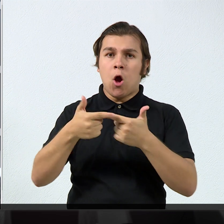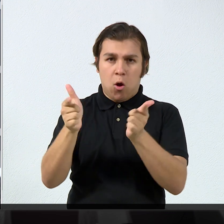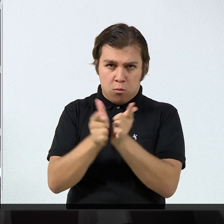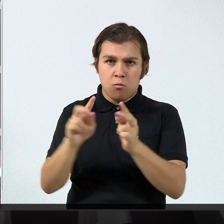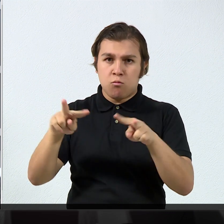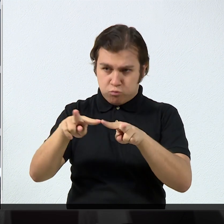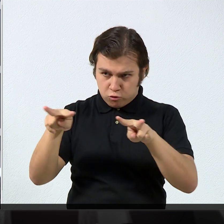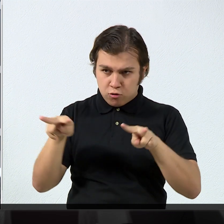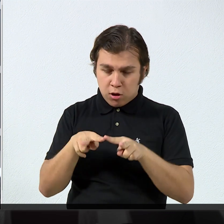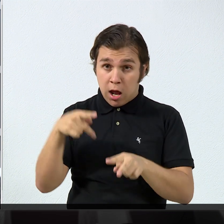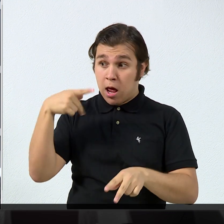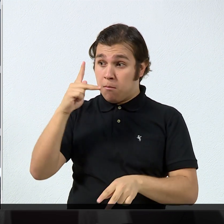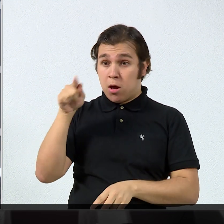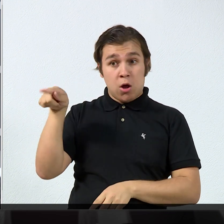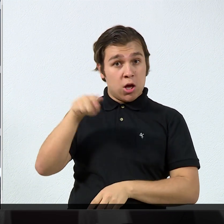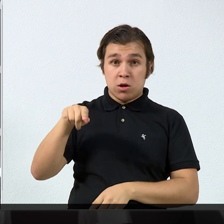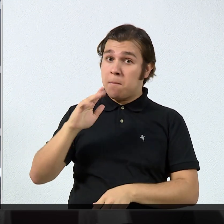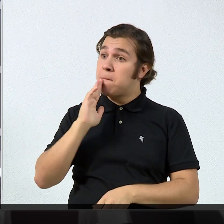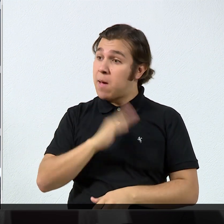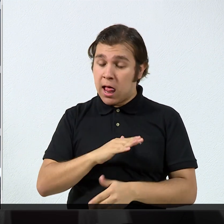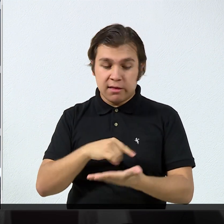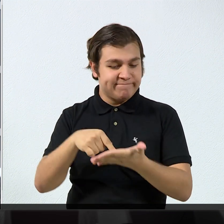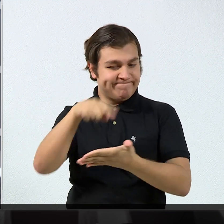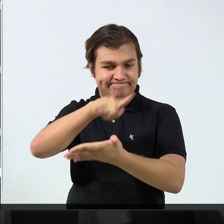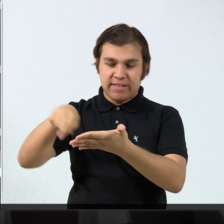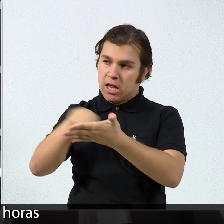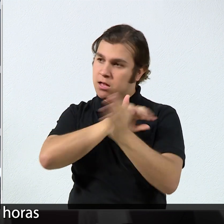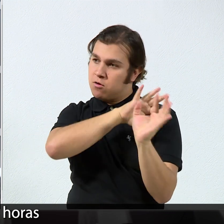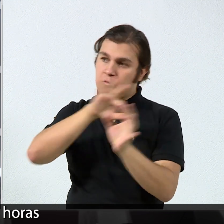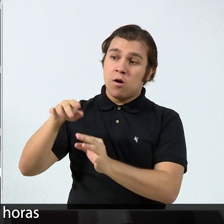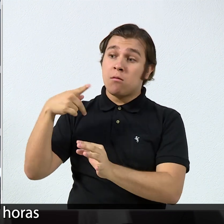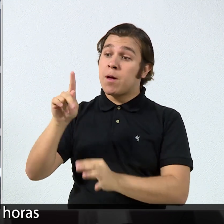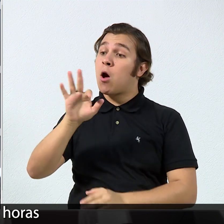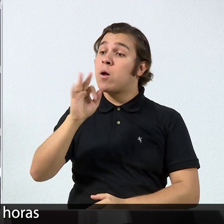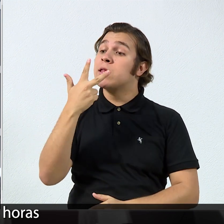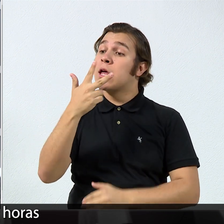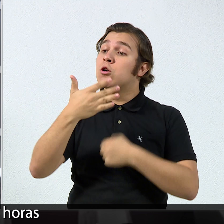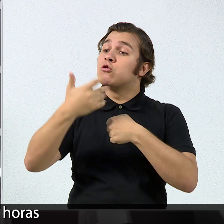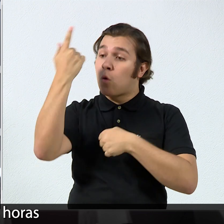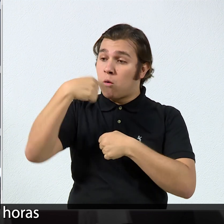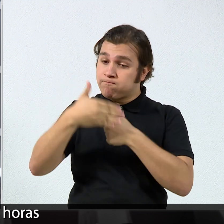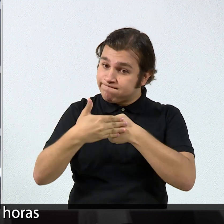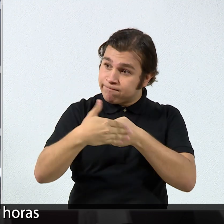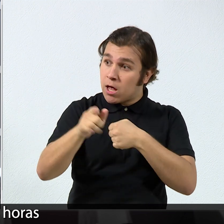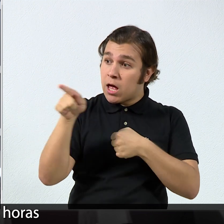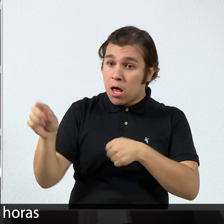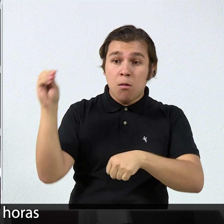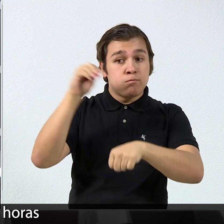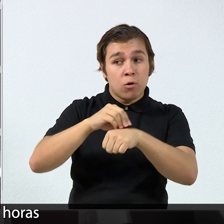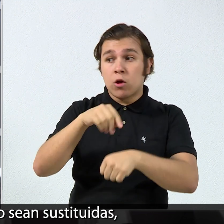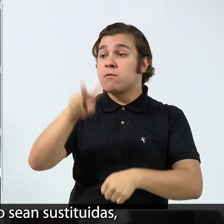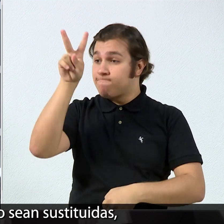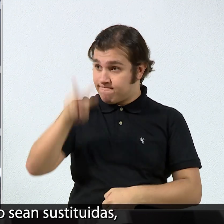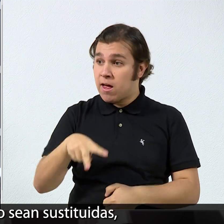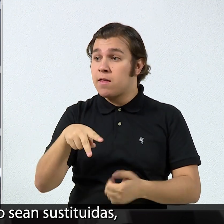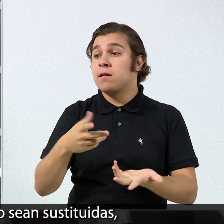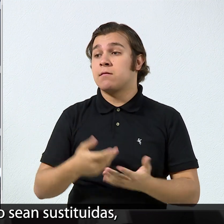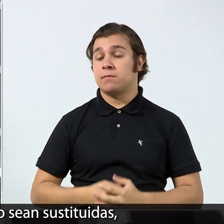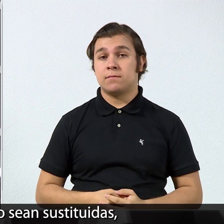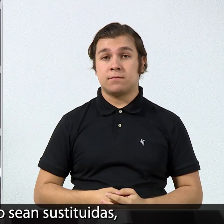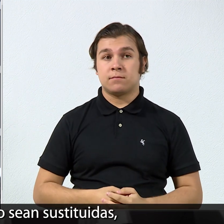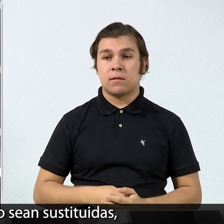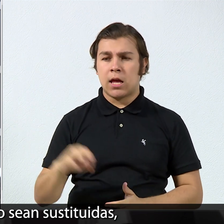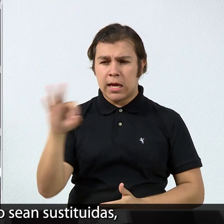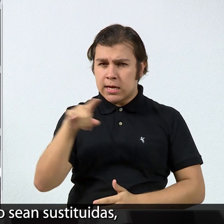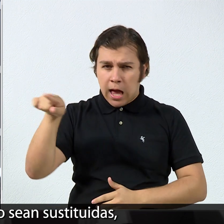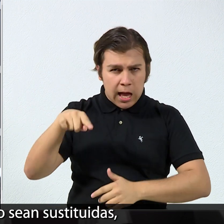vulnerabilidad, fijando al partido un plazo improrrogable de 48 horas para la sustitución de las mismas. En caso de que no